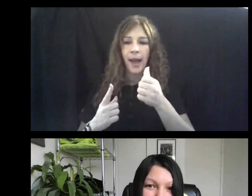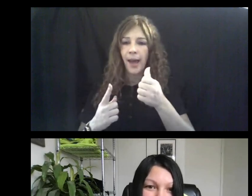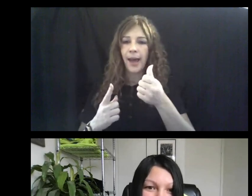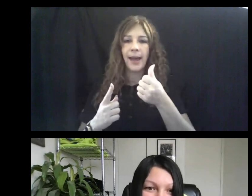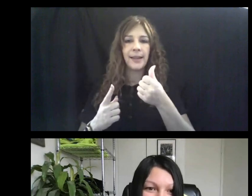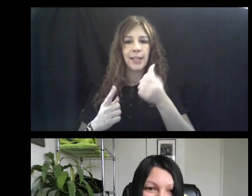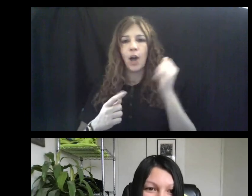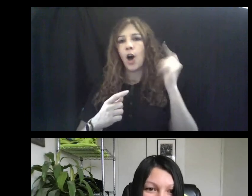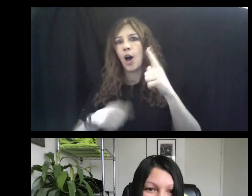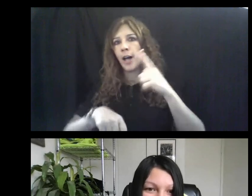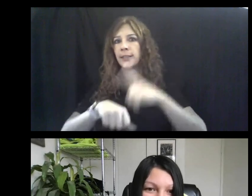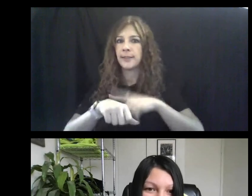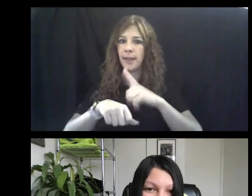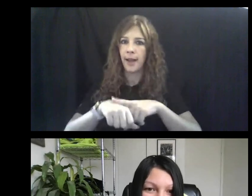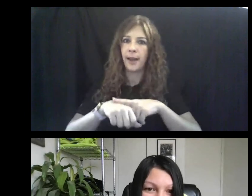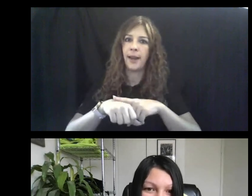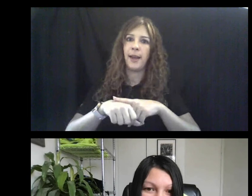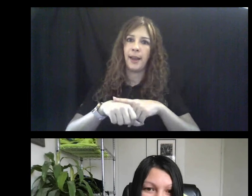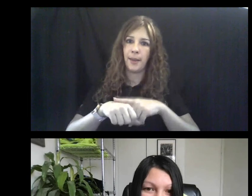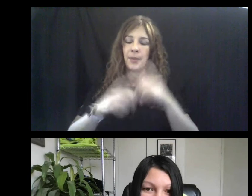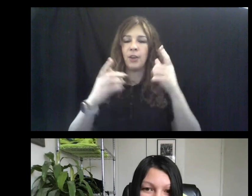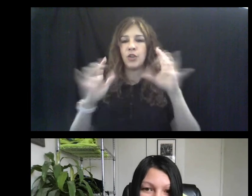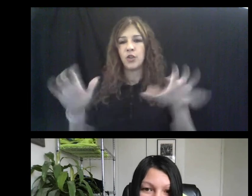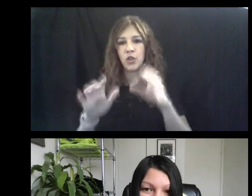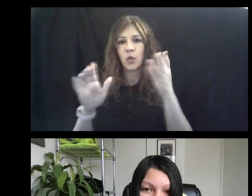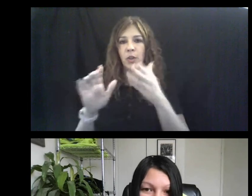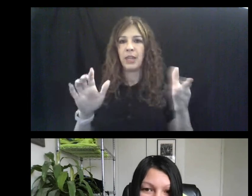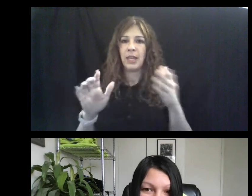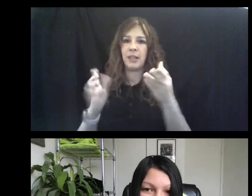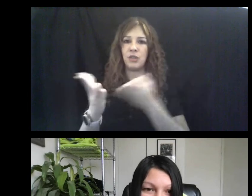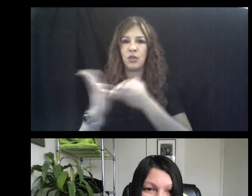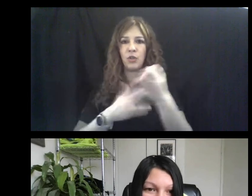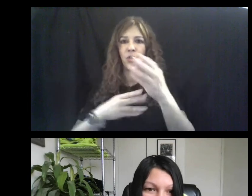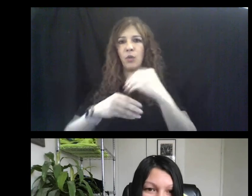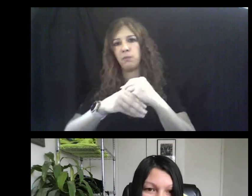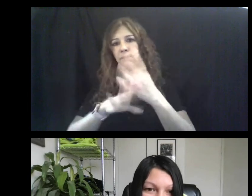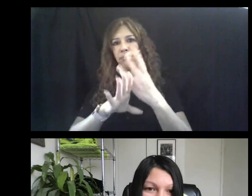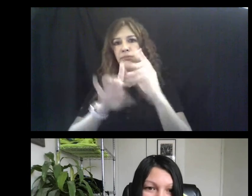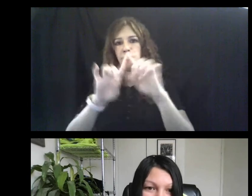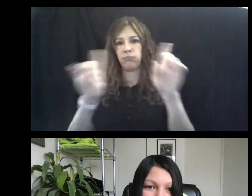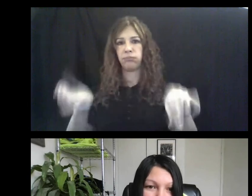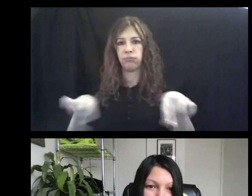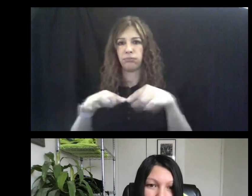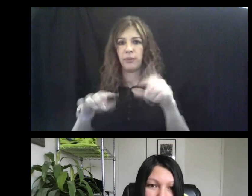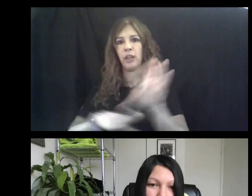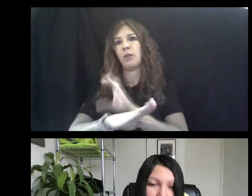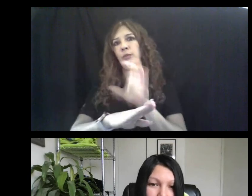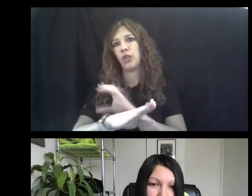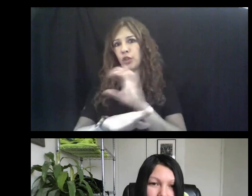el tiempo de tener que hacer las cosas a través de las pantallas de las computadoras,